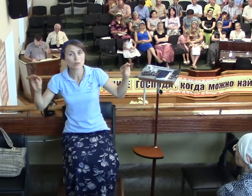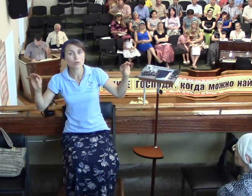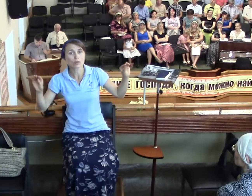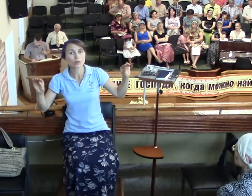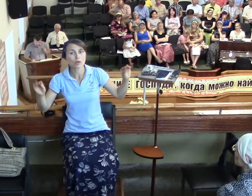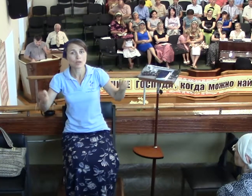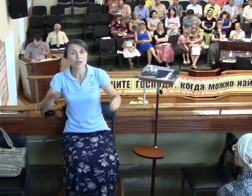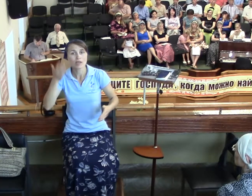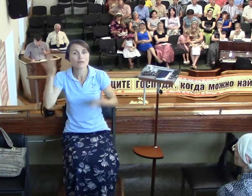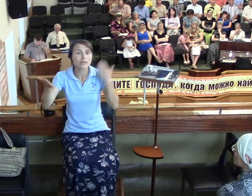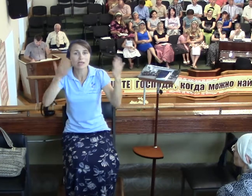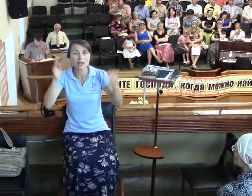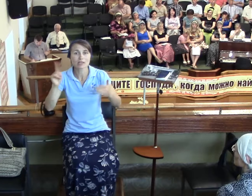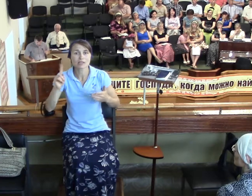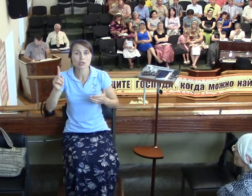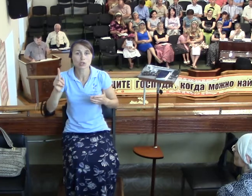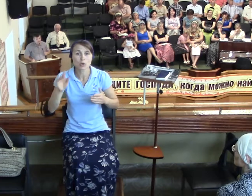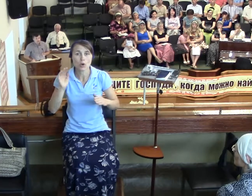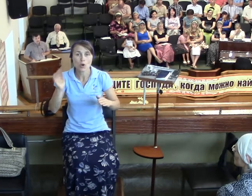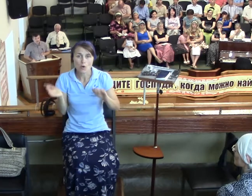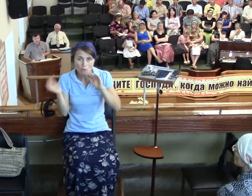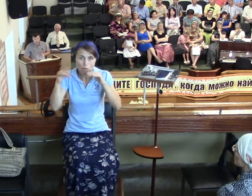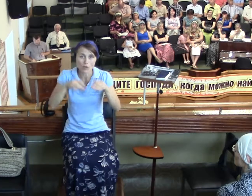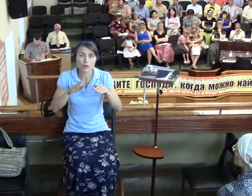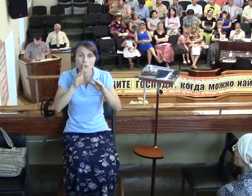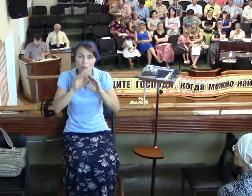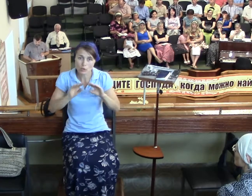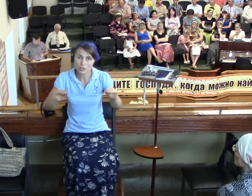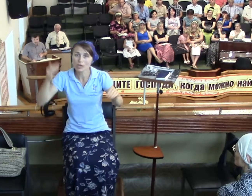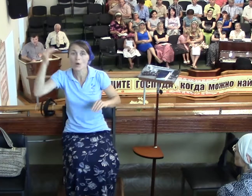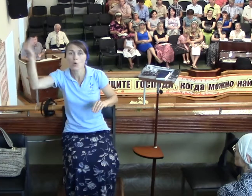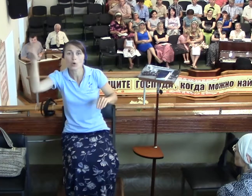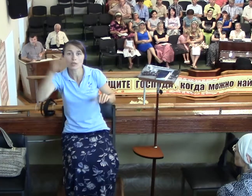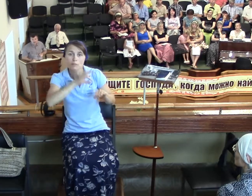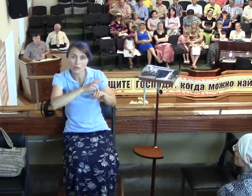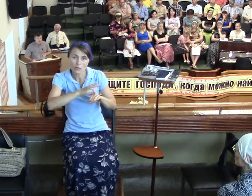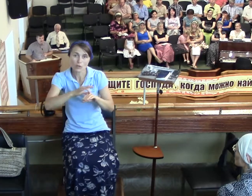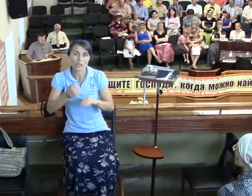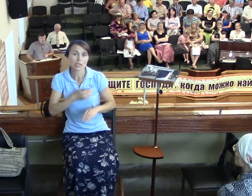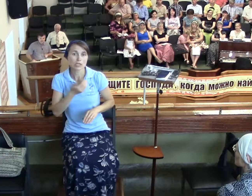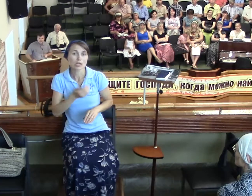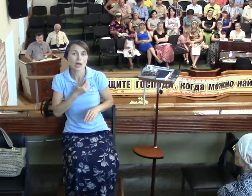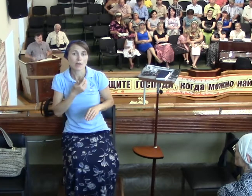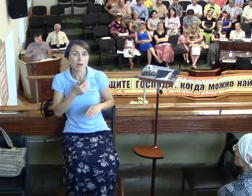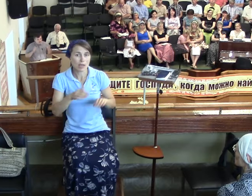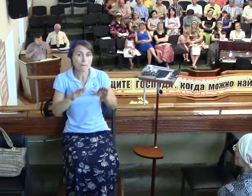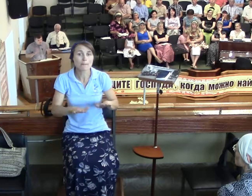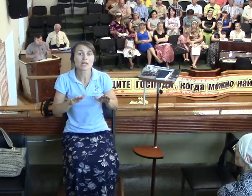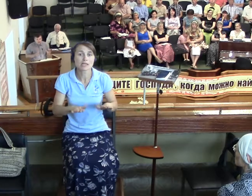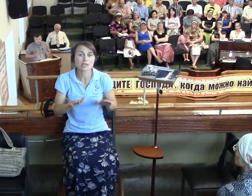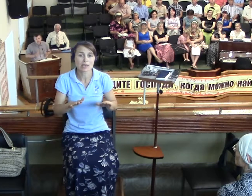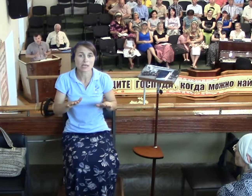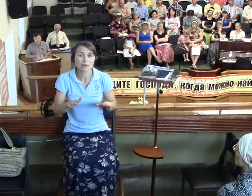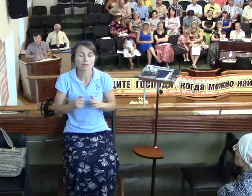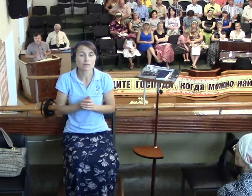и он приводит их к желаемой пристани. И поэтому Давид, он прекрасно знал о том, что действительно только в